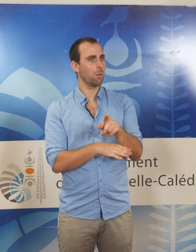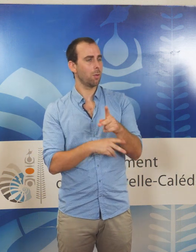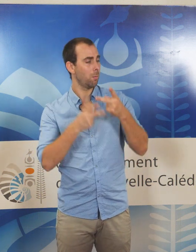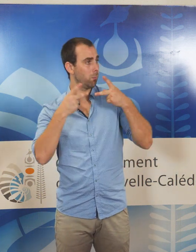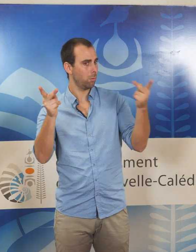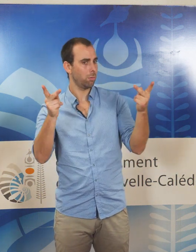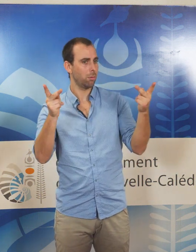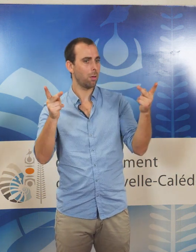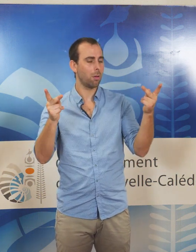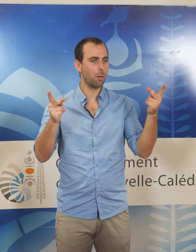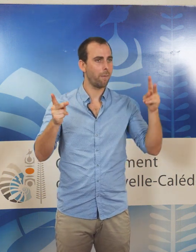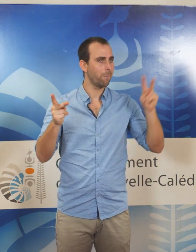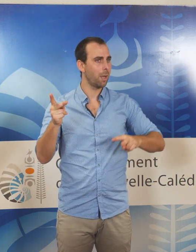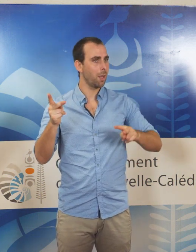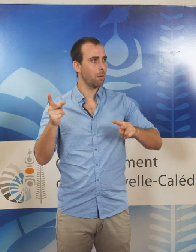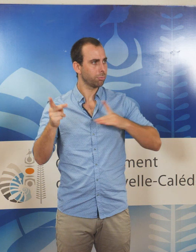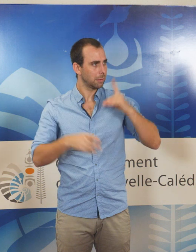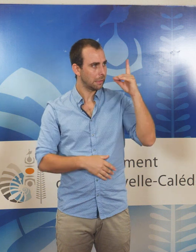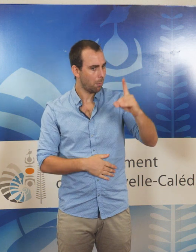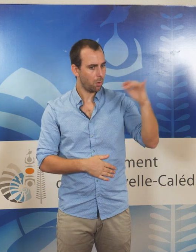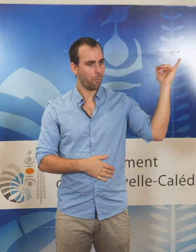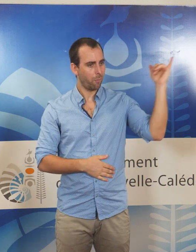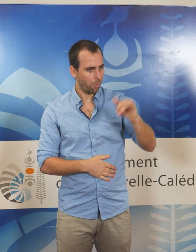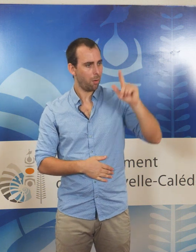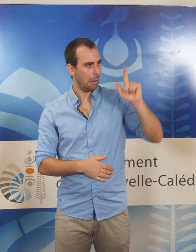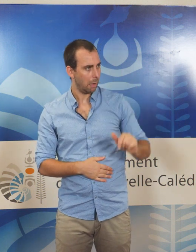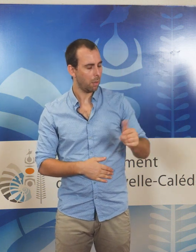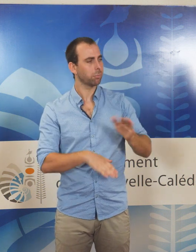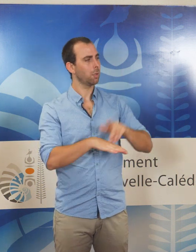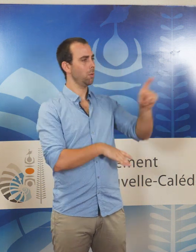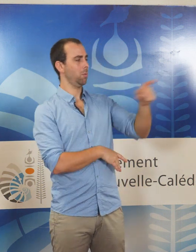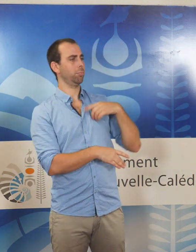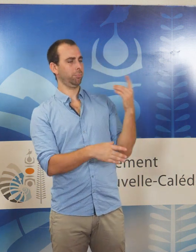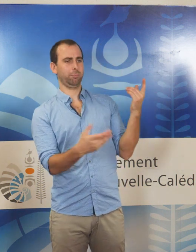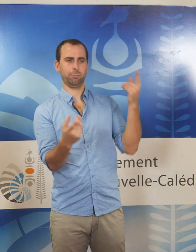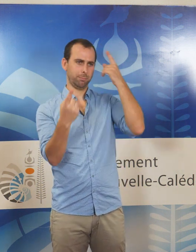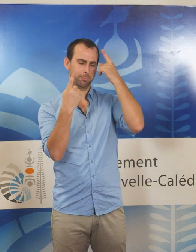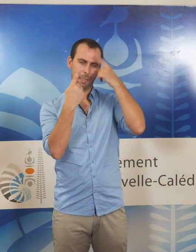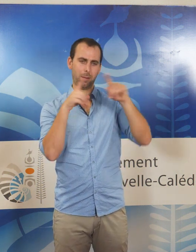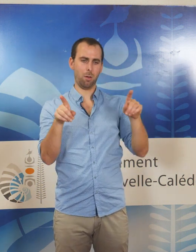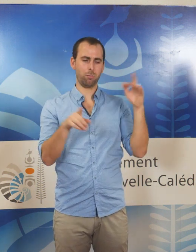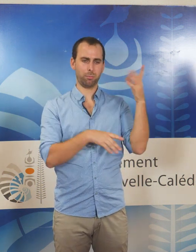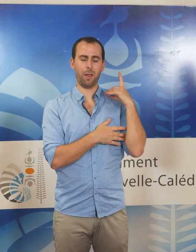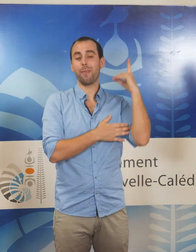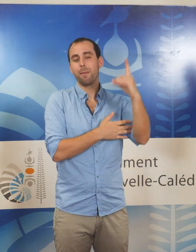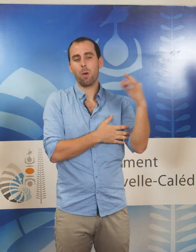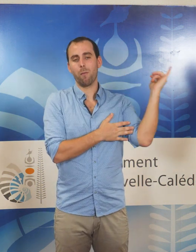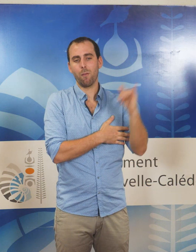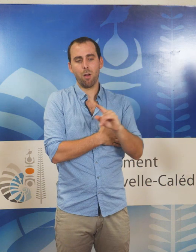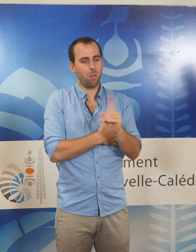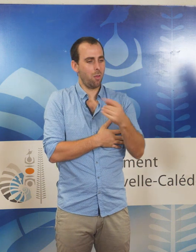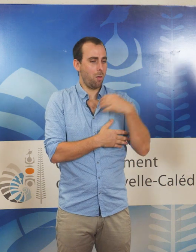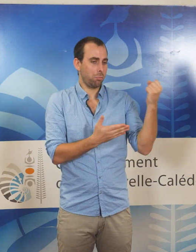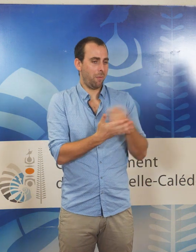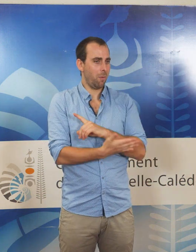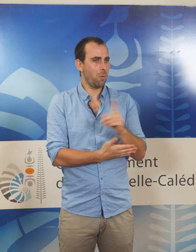qui a quand même dit qu'il y avait un vol dimanche. Et vous nous dites que vous n'êtes pas informé de ce vol. Est-ce que ça veut dire que les